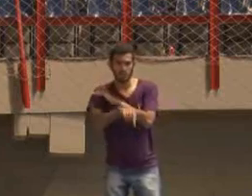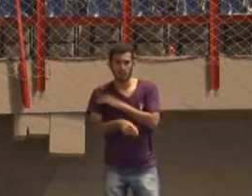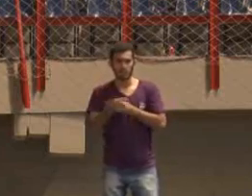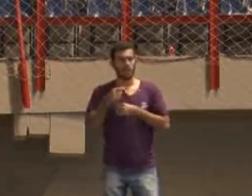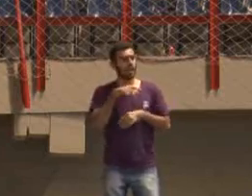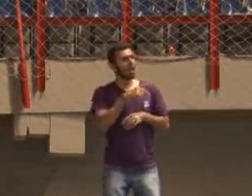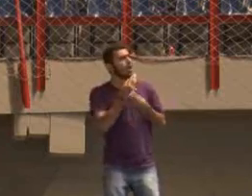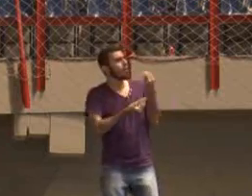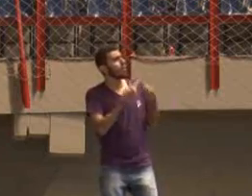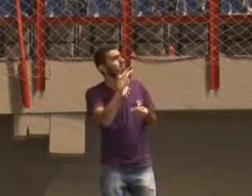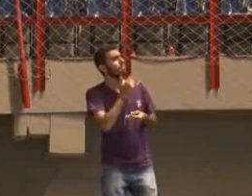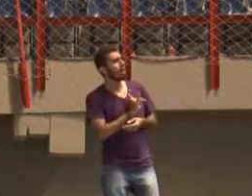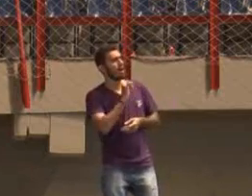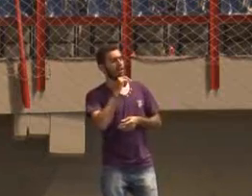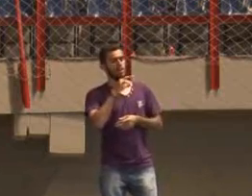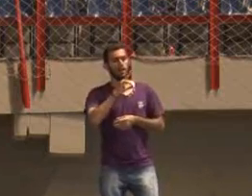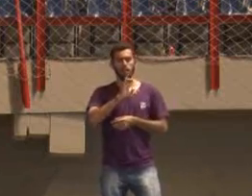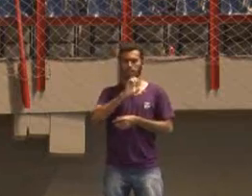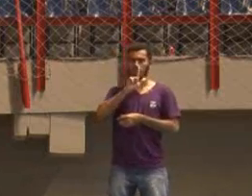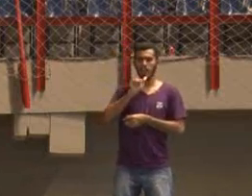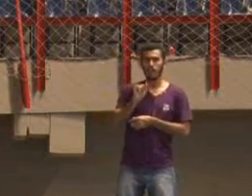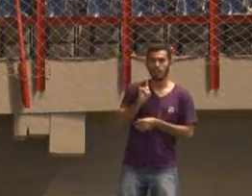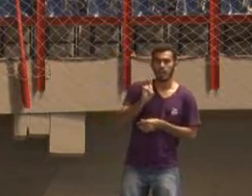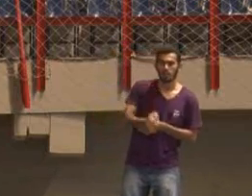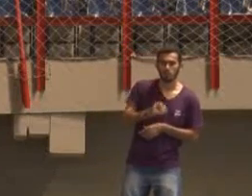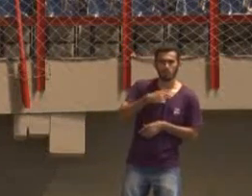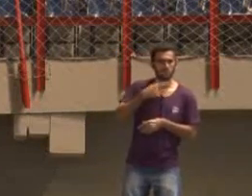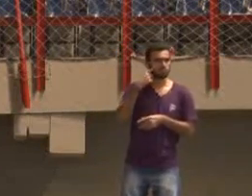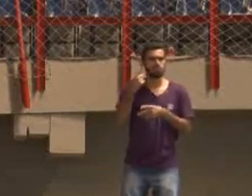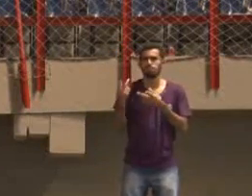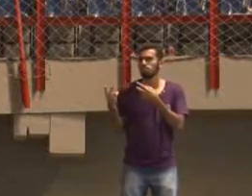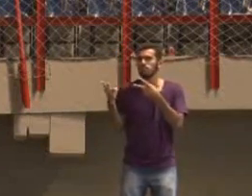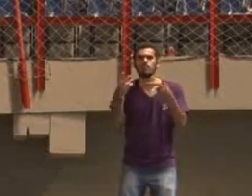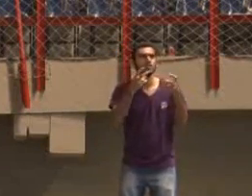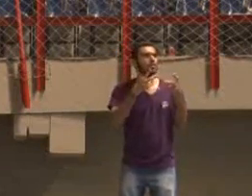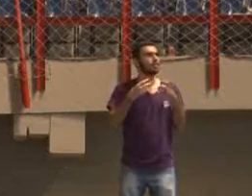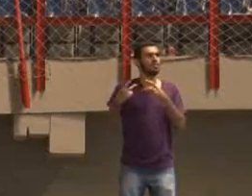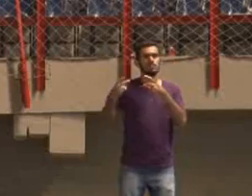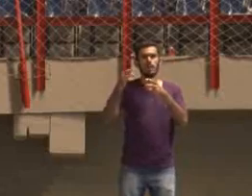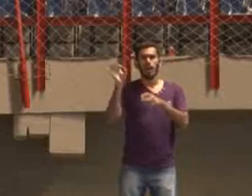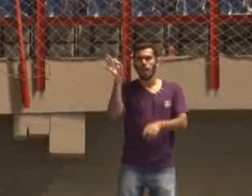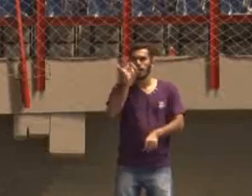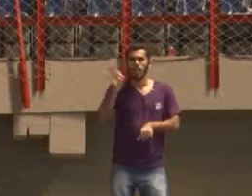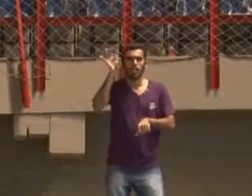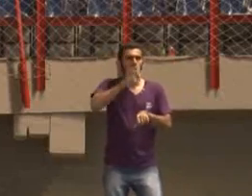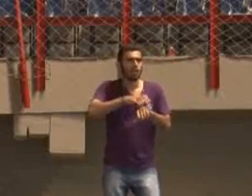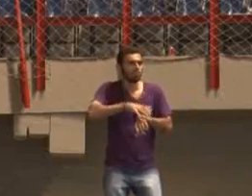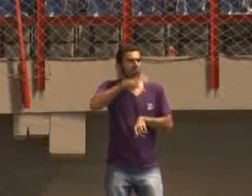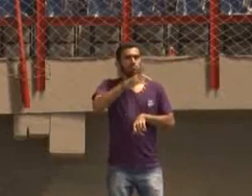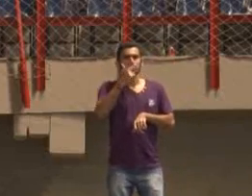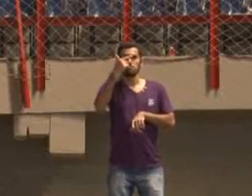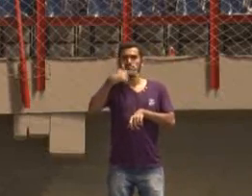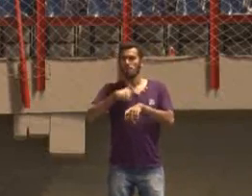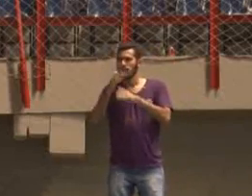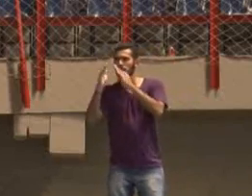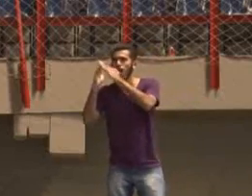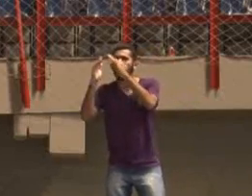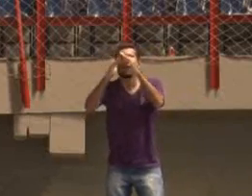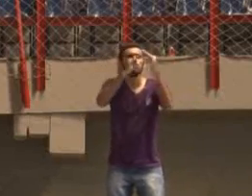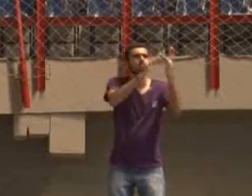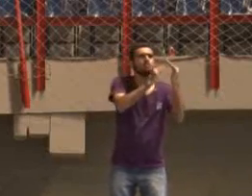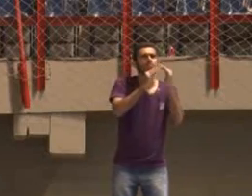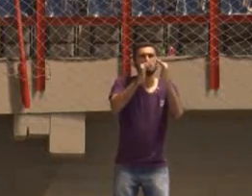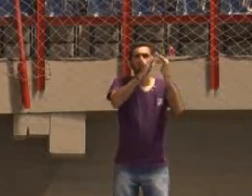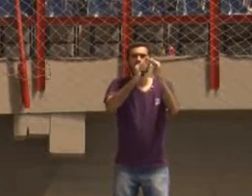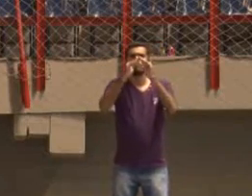O Dédalo prestou atenção e percebeu que as abelhas faziam várias casas ali na ilha. E ele